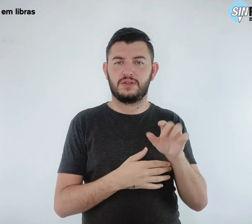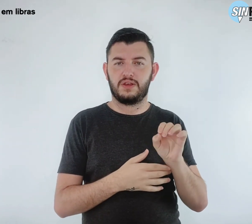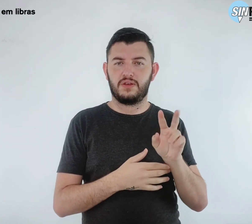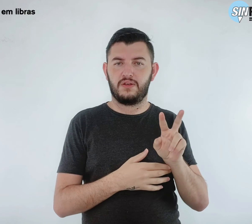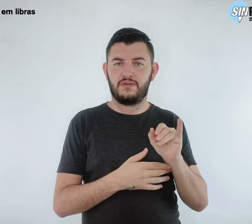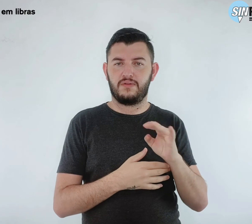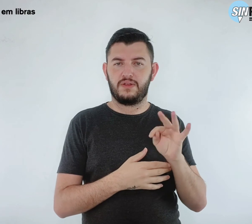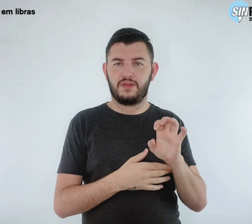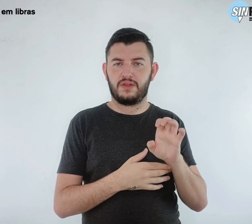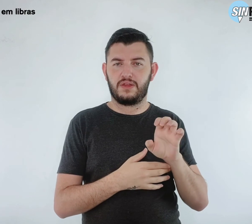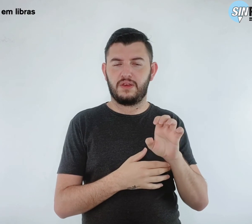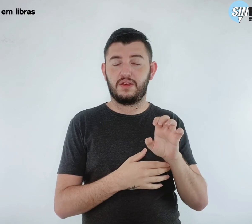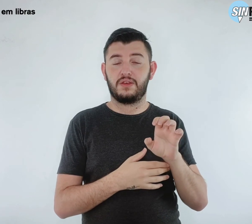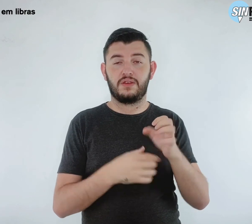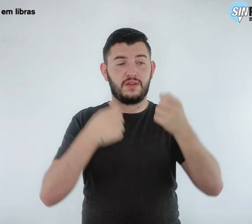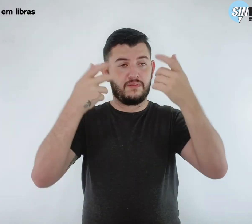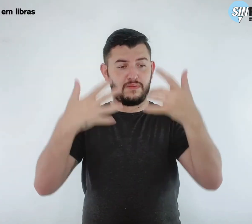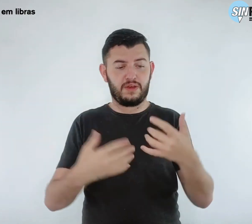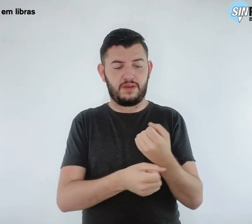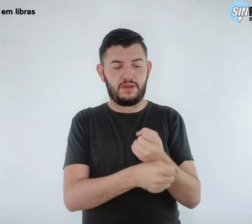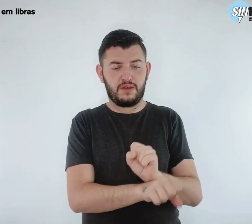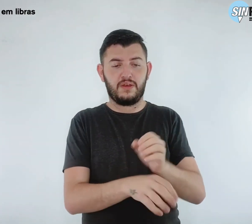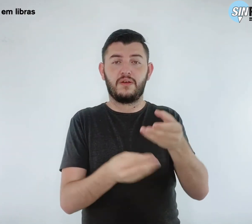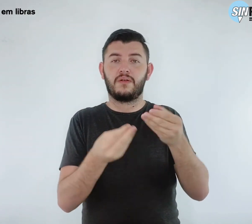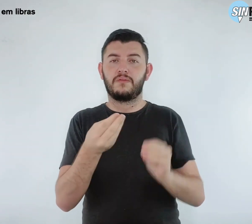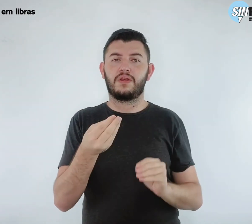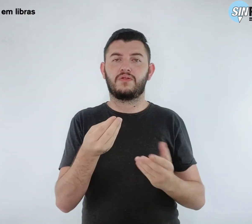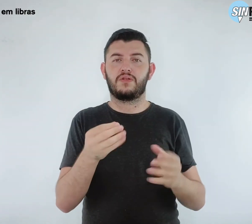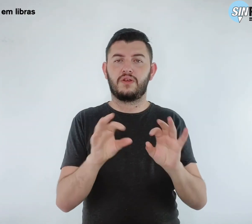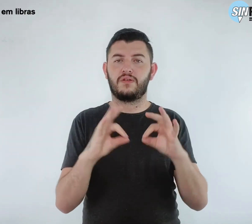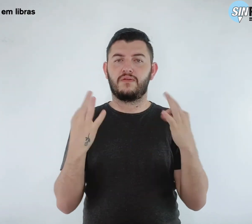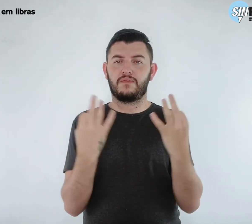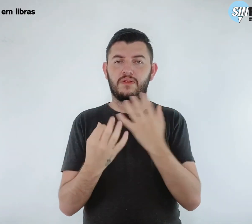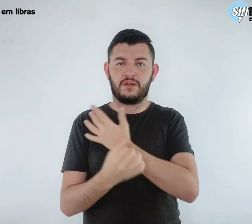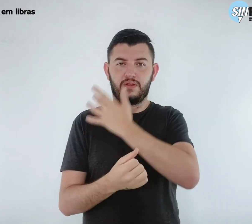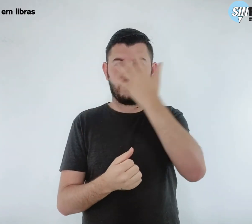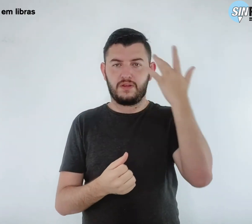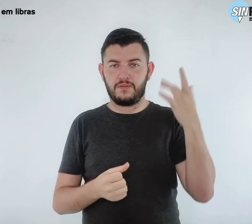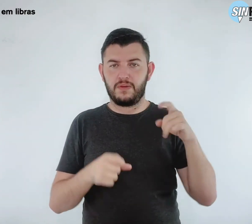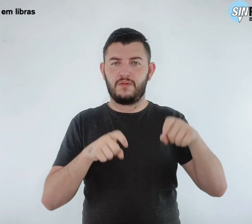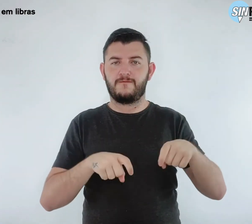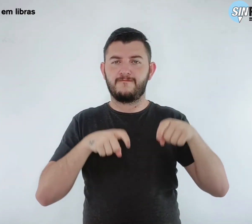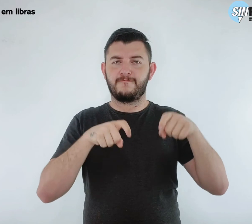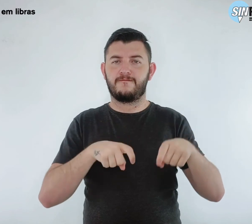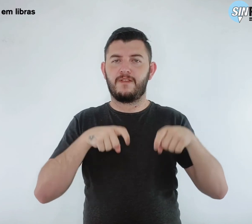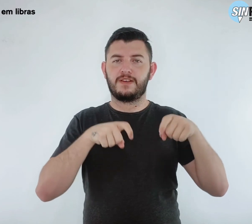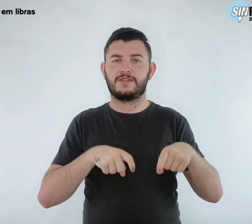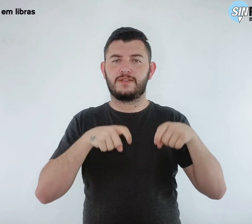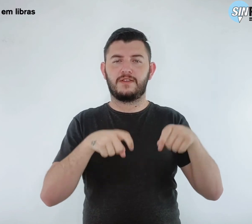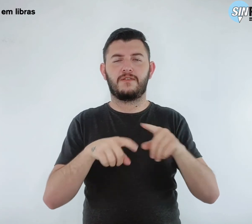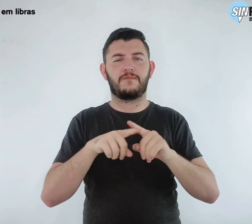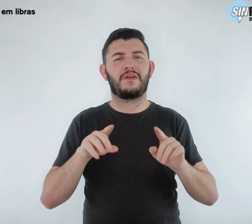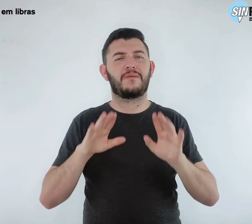a escravidão prejudicava inclusive as famílias dos fazendeiros. Pelo que